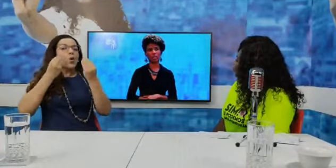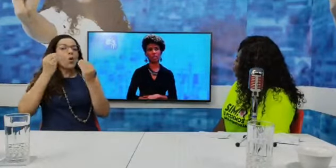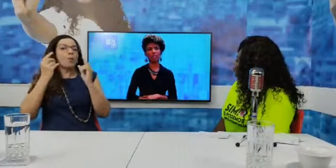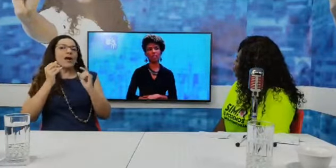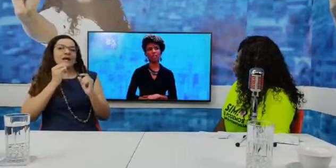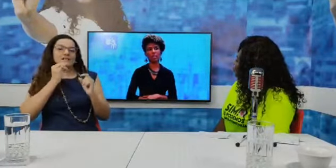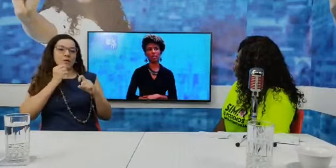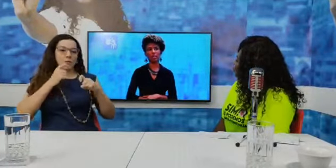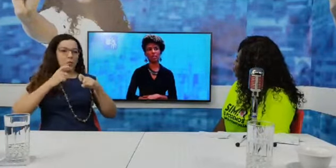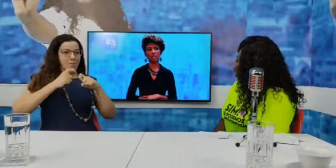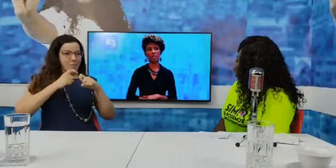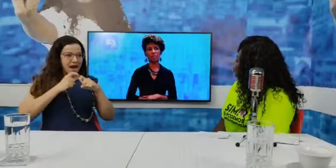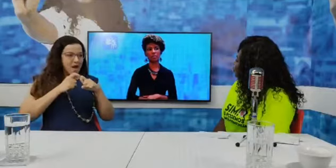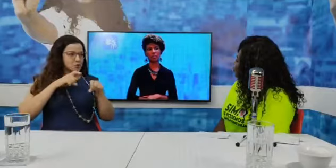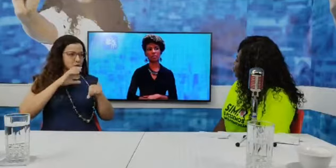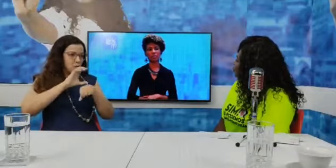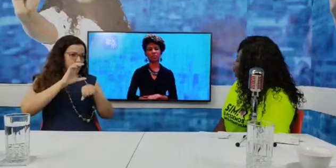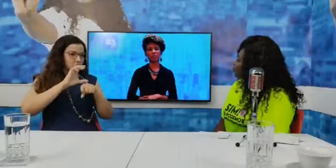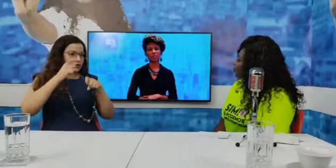ter formação em Libras.